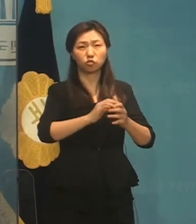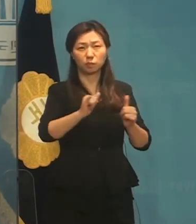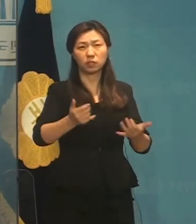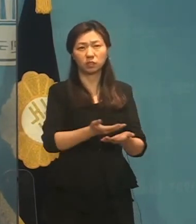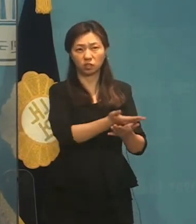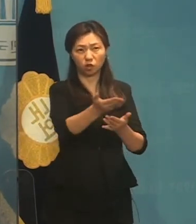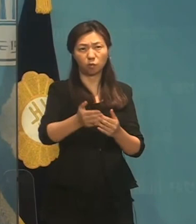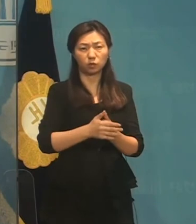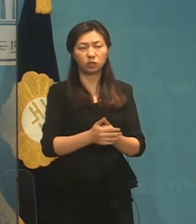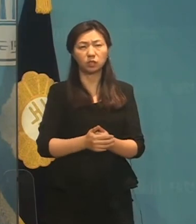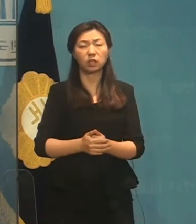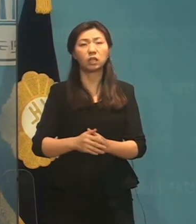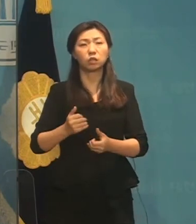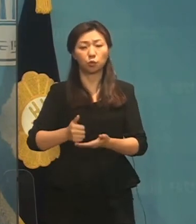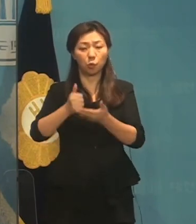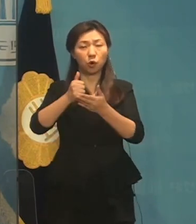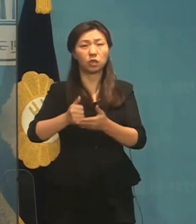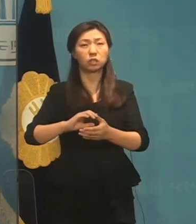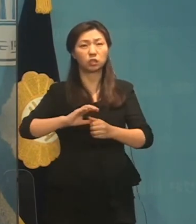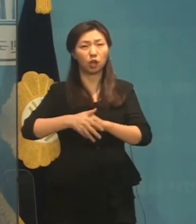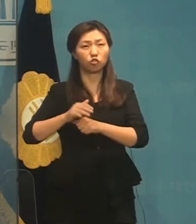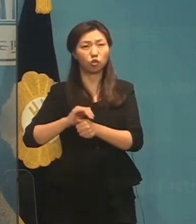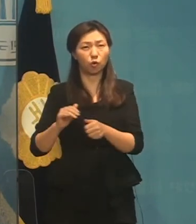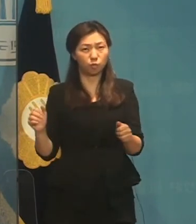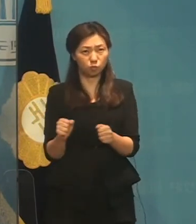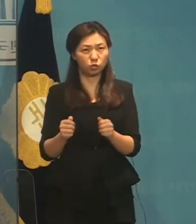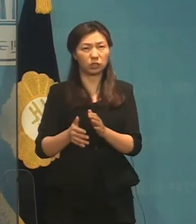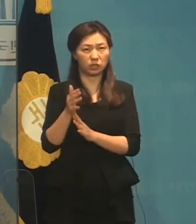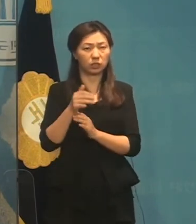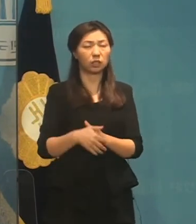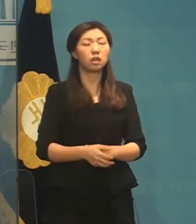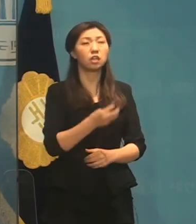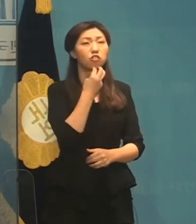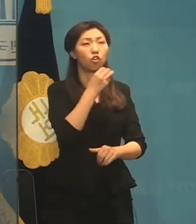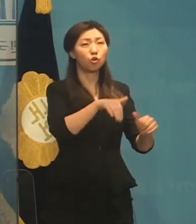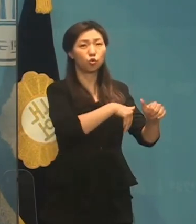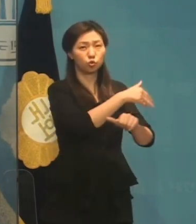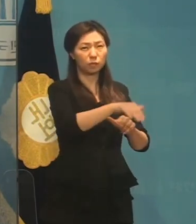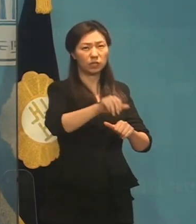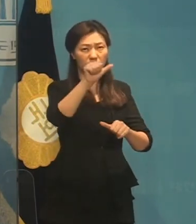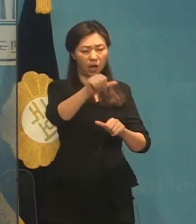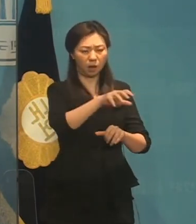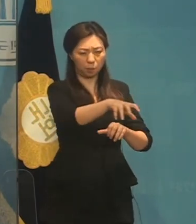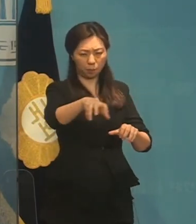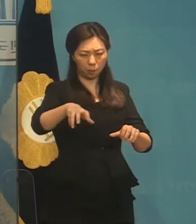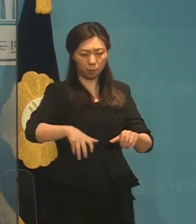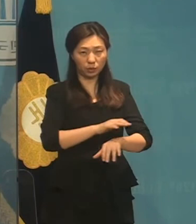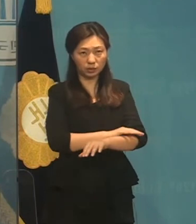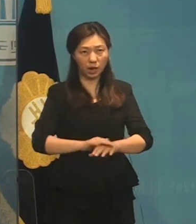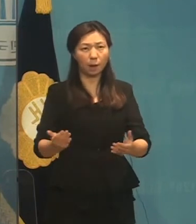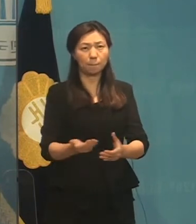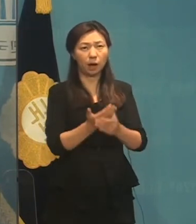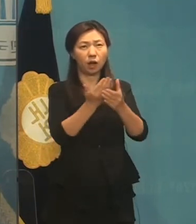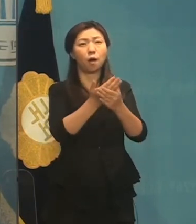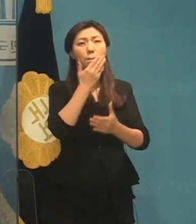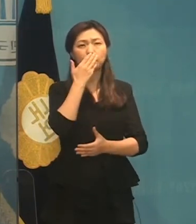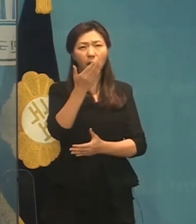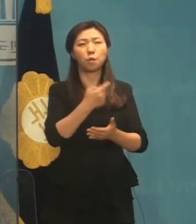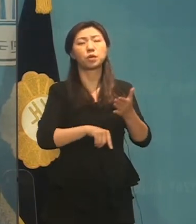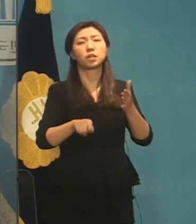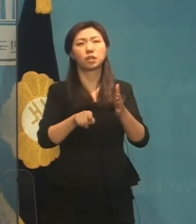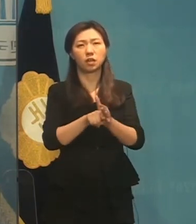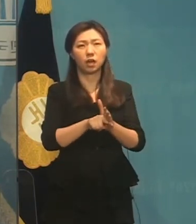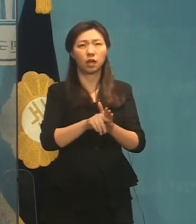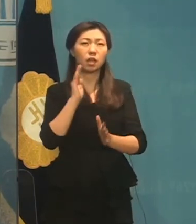여러분, 저는 서울이 5개의 나라, 지방도 잘 사는 균형 꿈꾸는 나라를 만들기 위해 이번 대선에